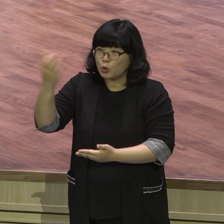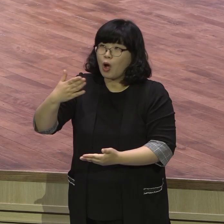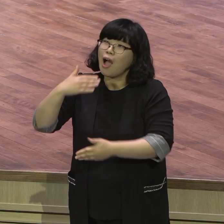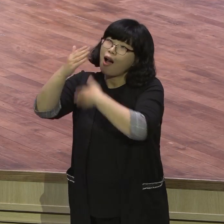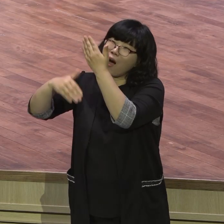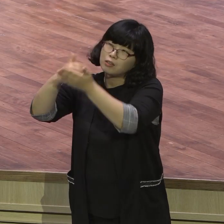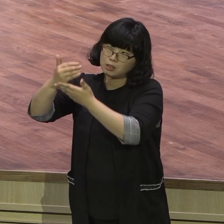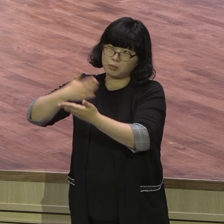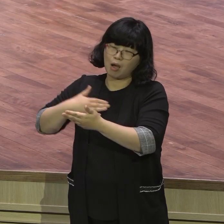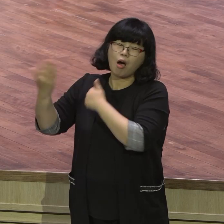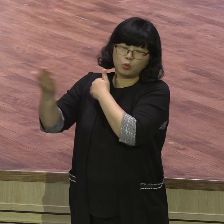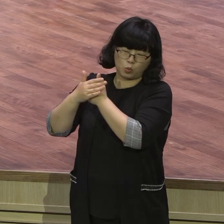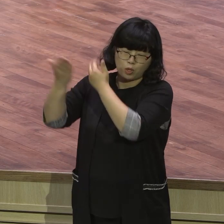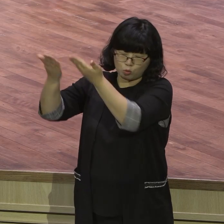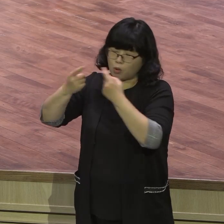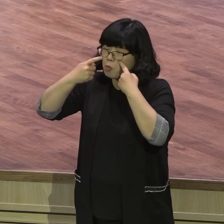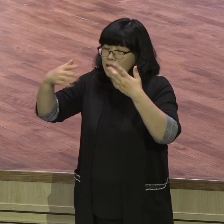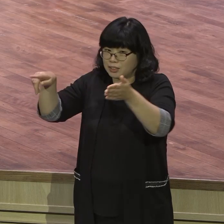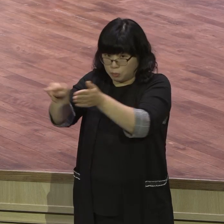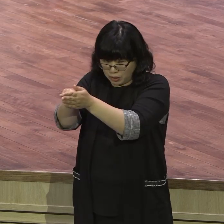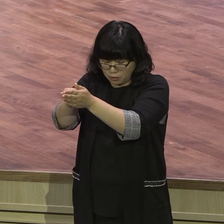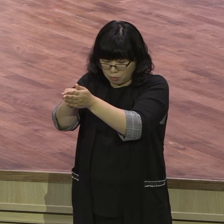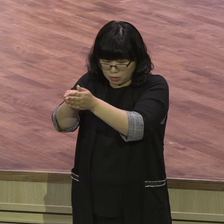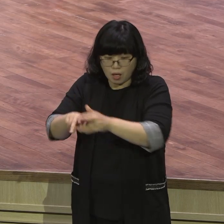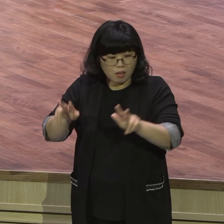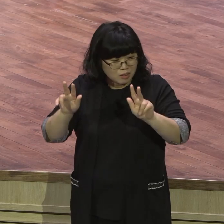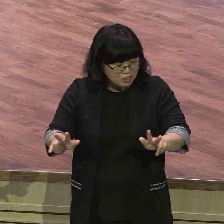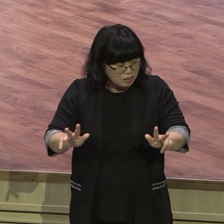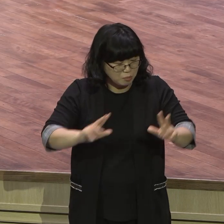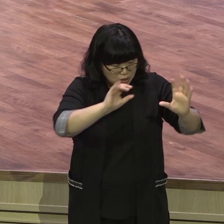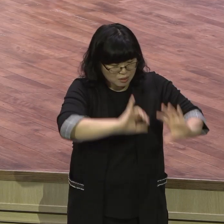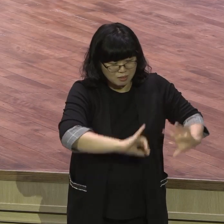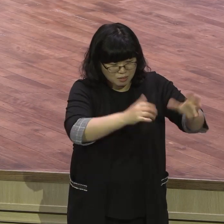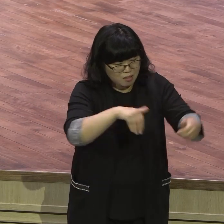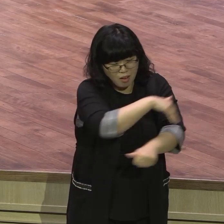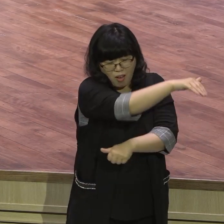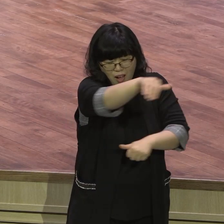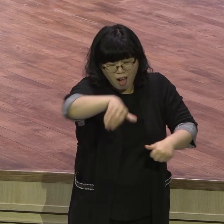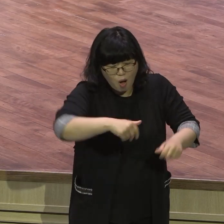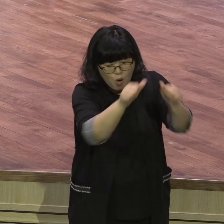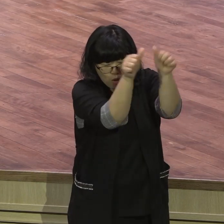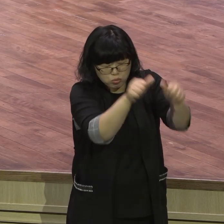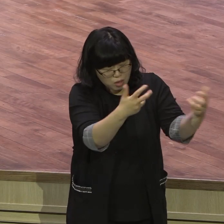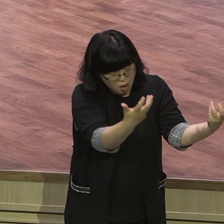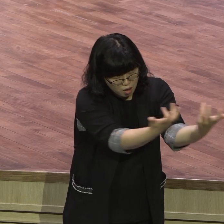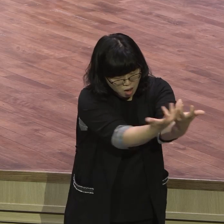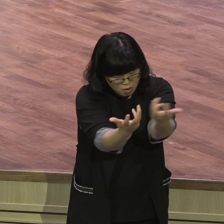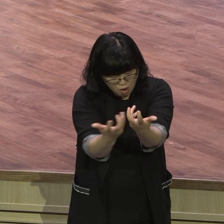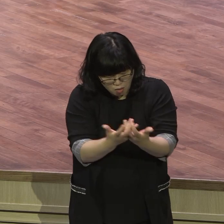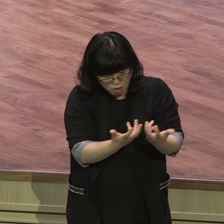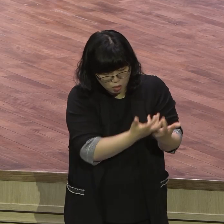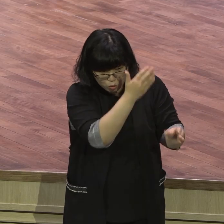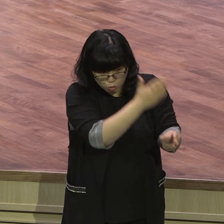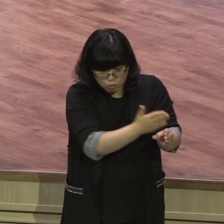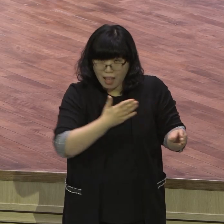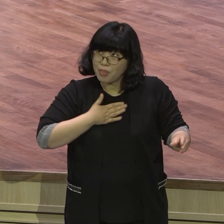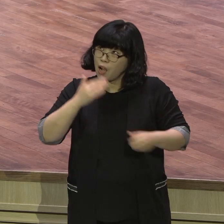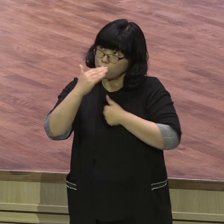하나님이 험한 세상에서 이렇게 많은 우상이 즐비한 이런 환경 속에서도 주님께서 나를 부르시고